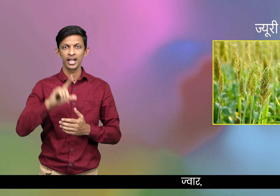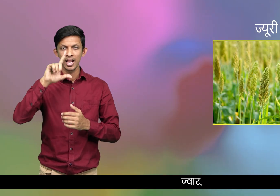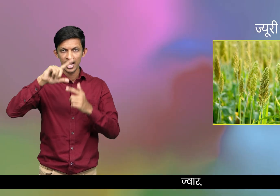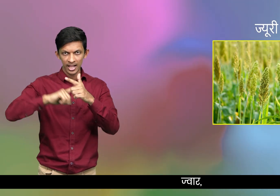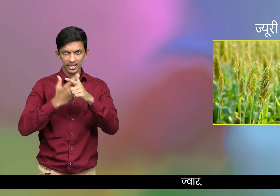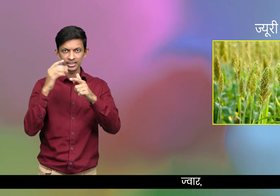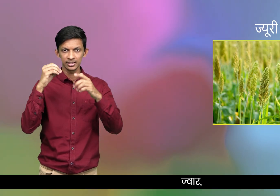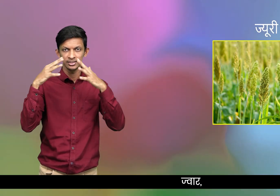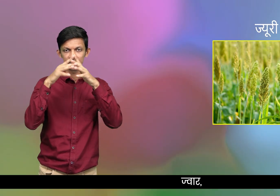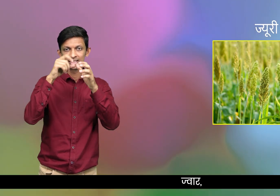ज्वार,